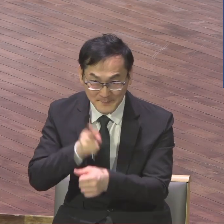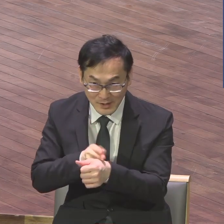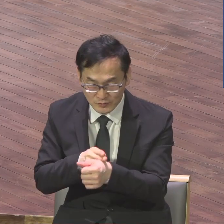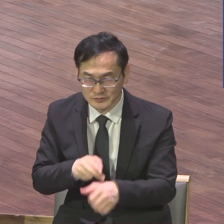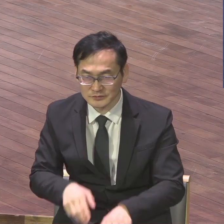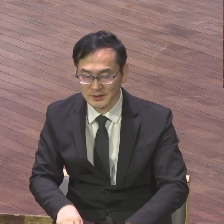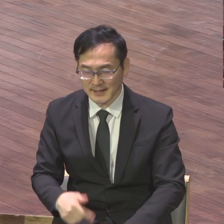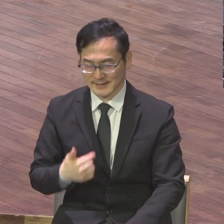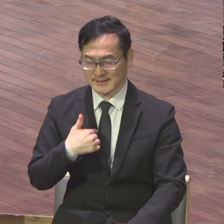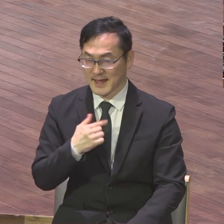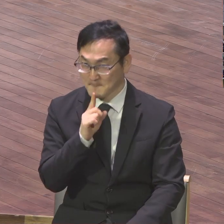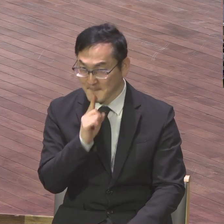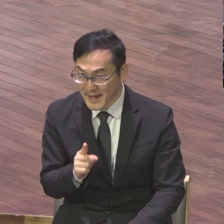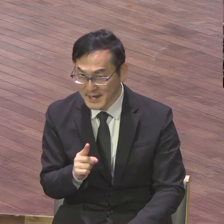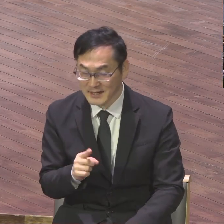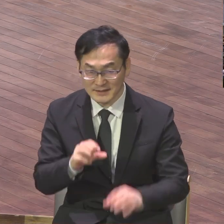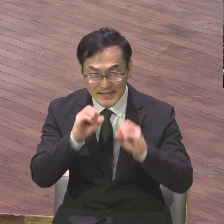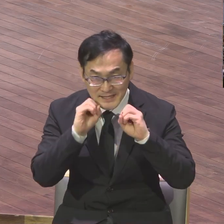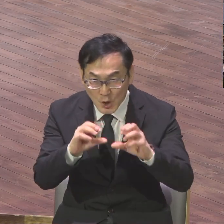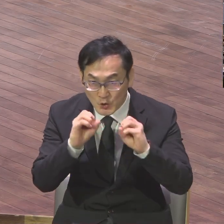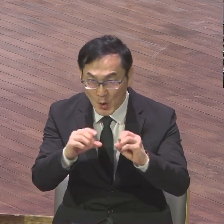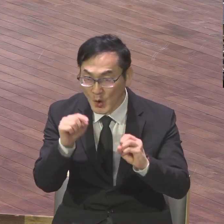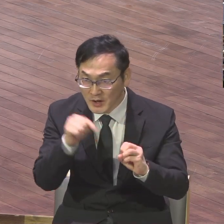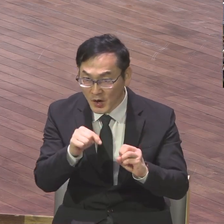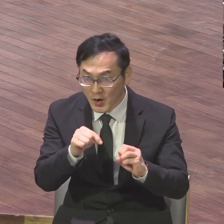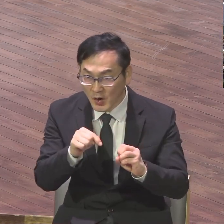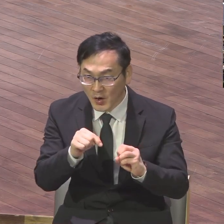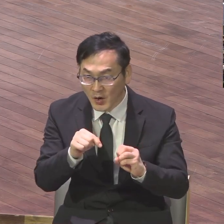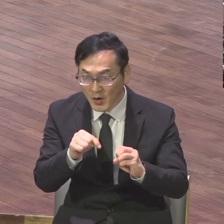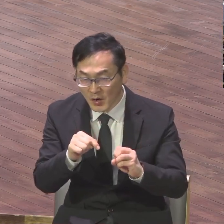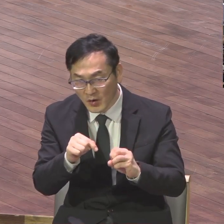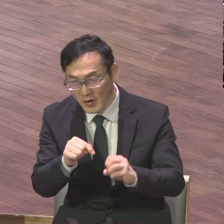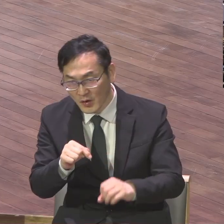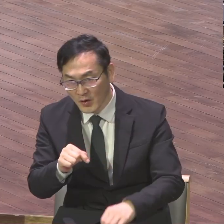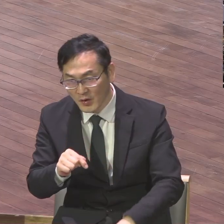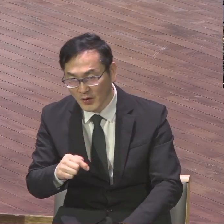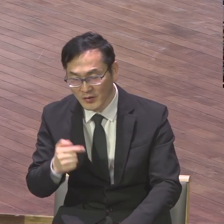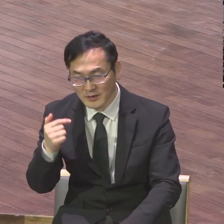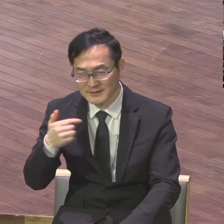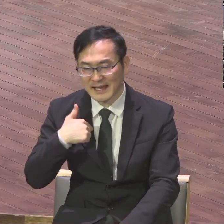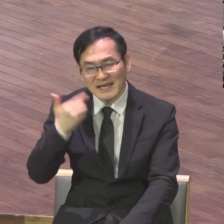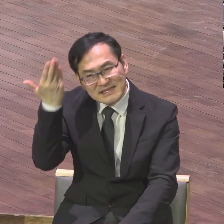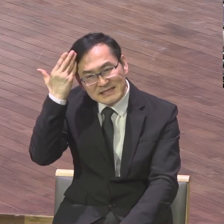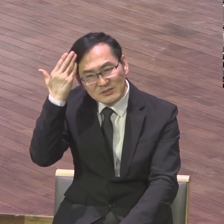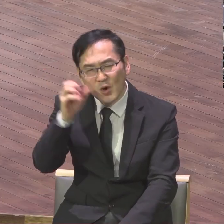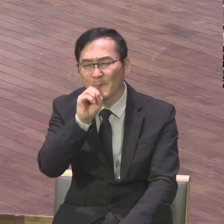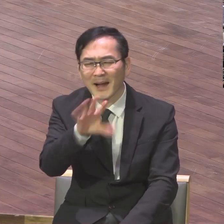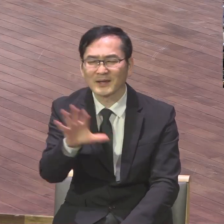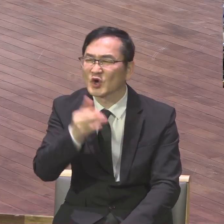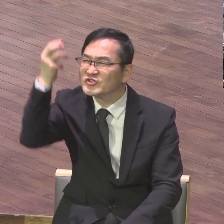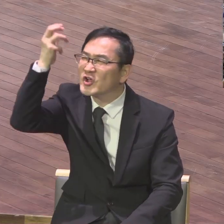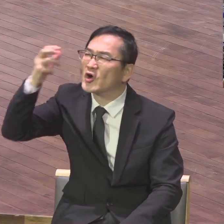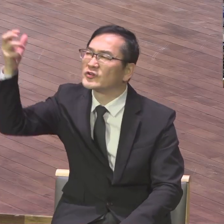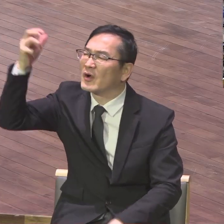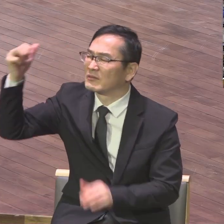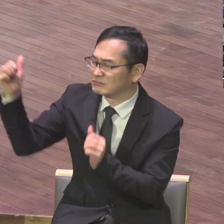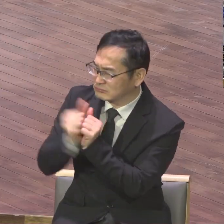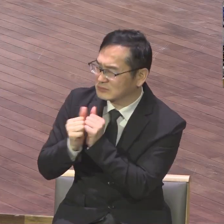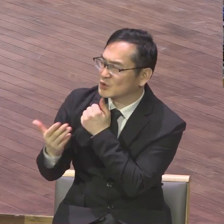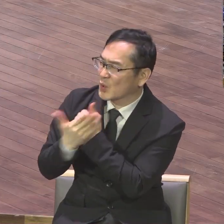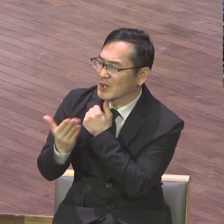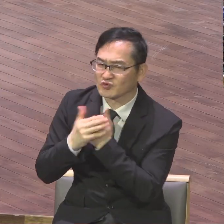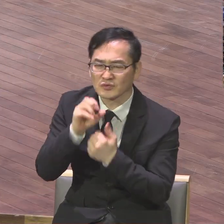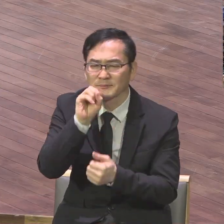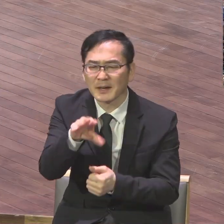내 말과 내 전도함이 설득력 있는 지혜의 말로 하지 아니하고 다만 성령의 나타나심과